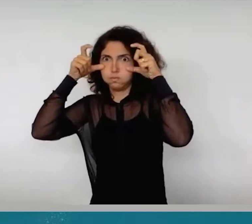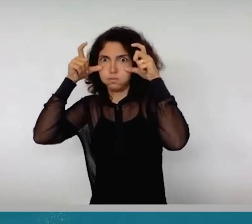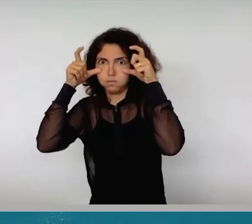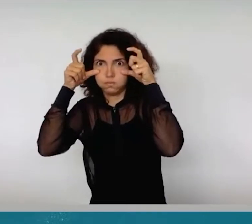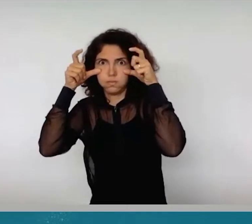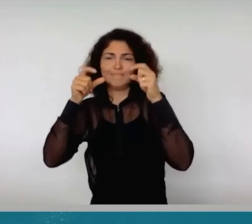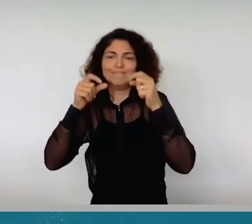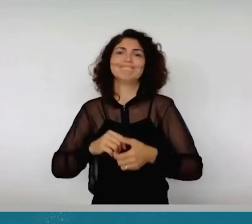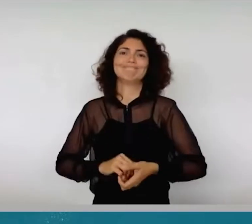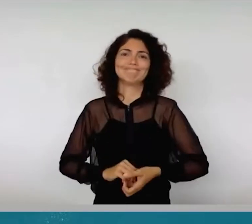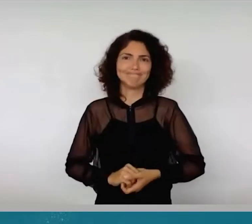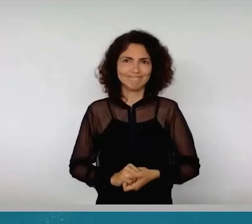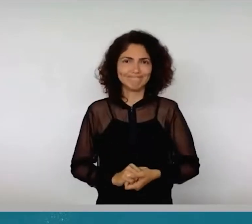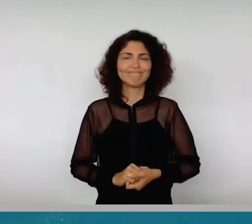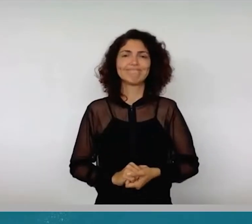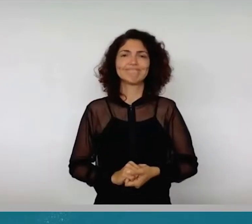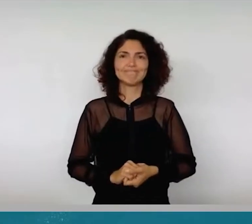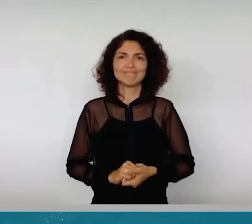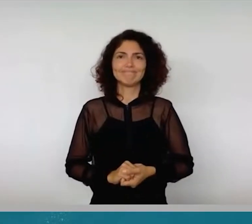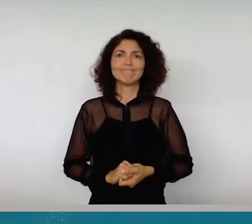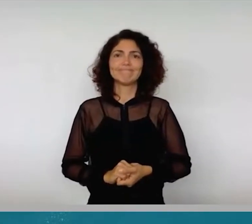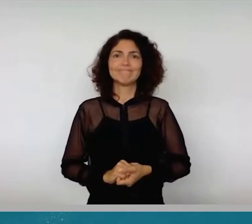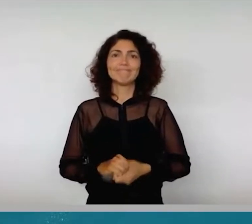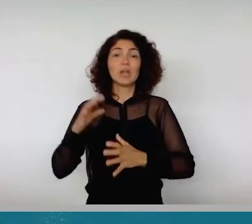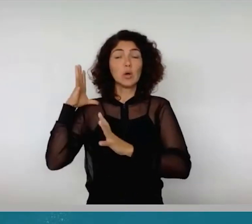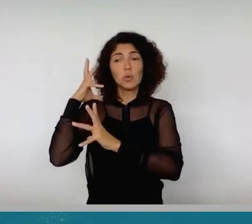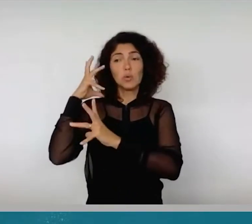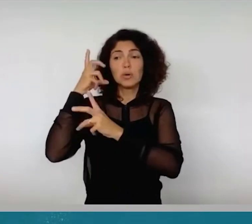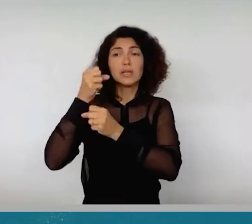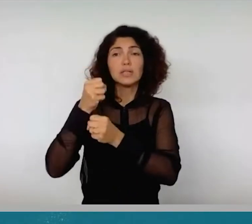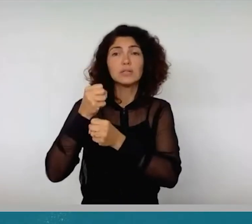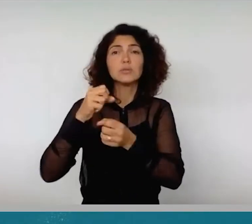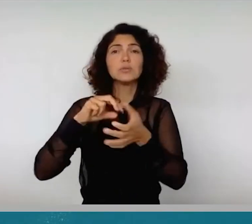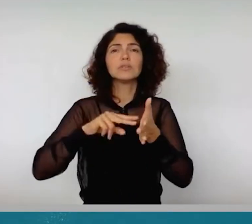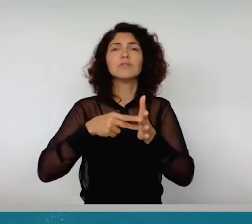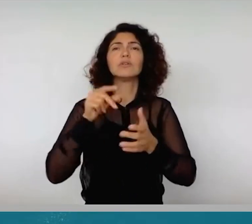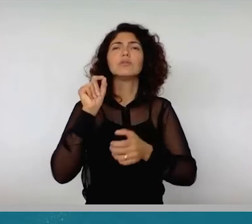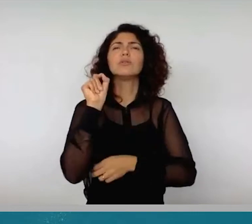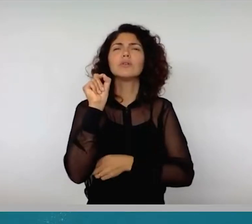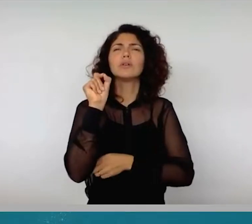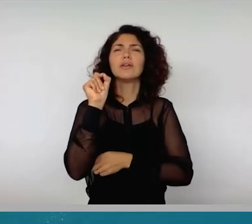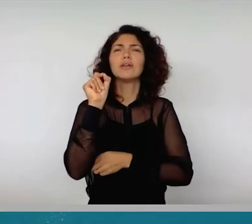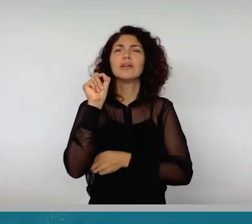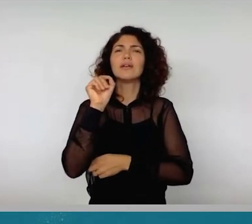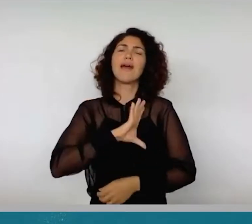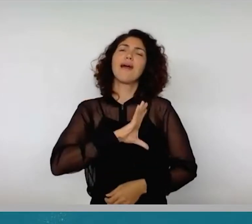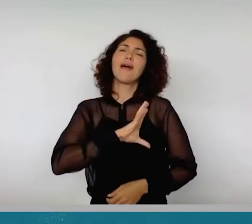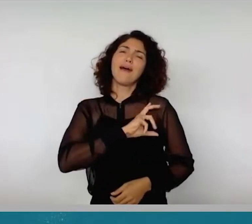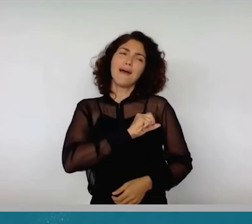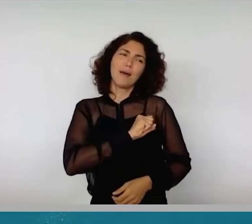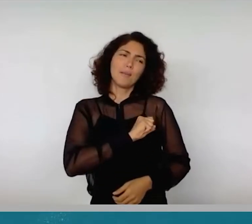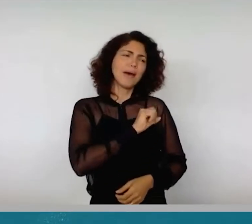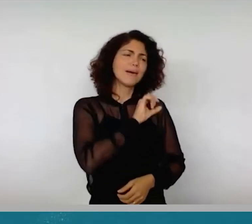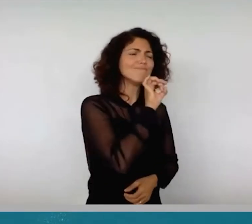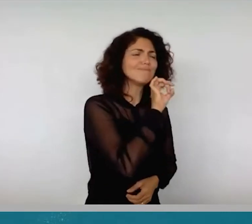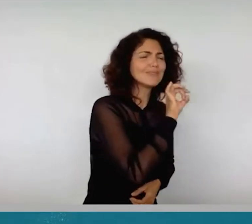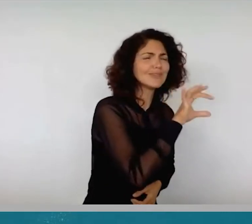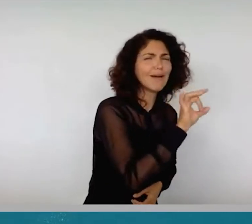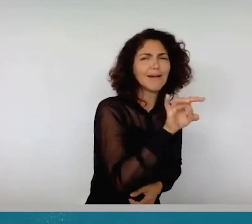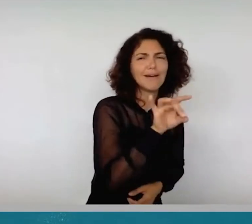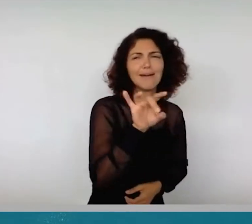em amar ao próximo. Se você ama ao próximo como a si mesmo, você não terá